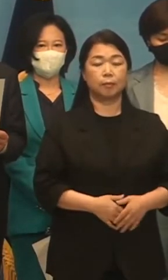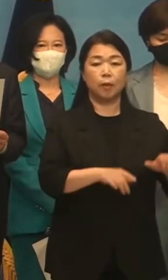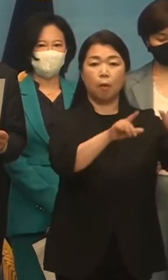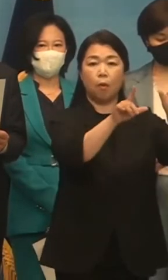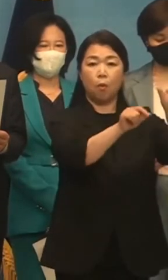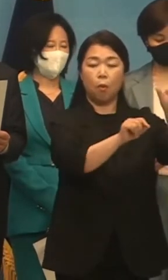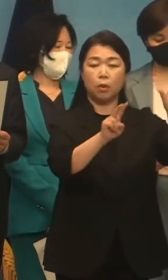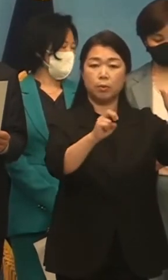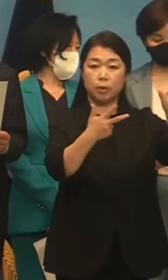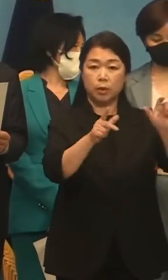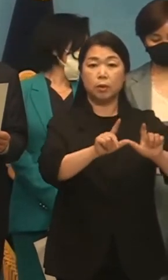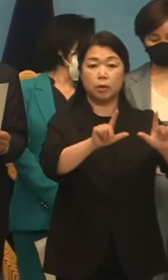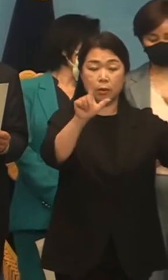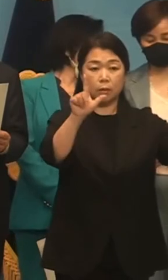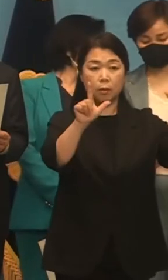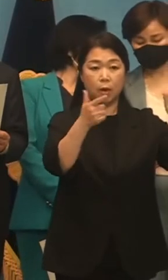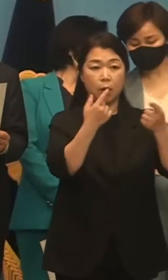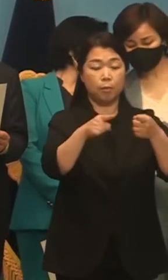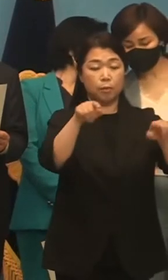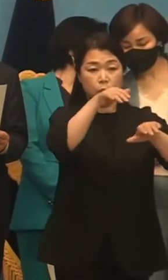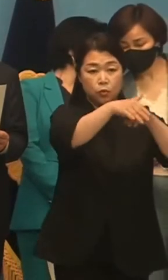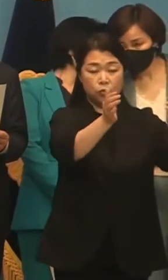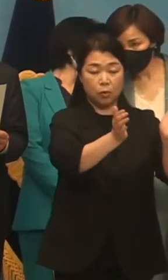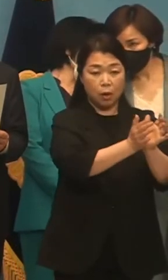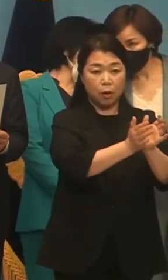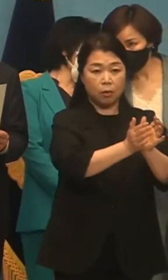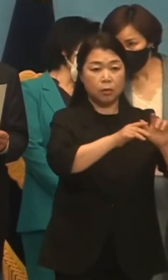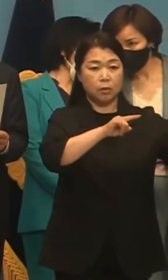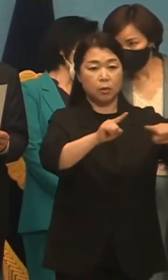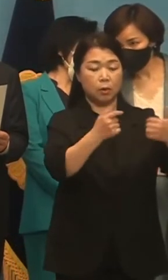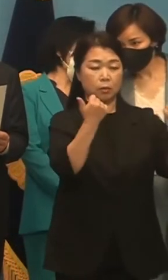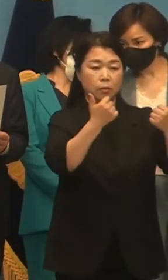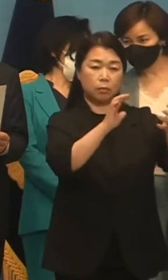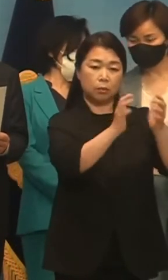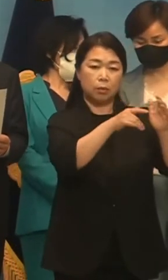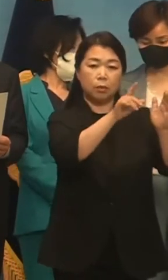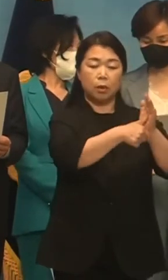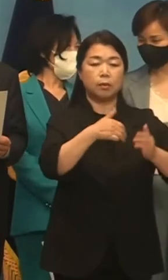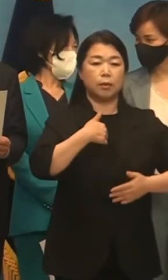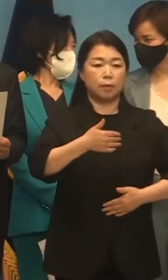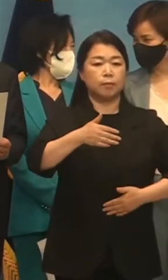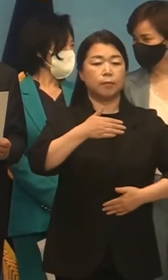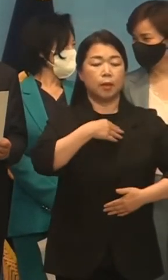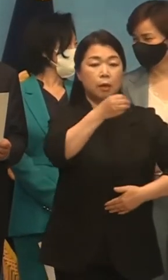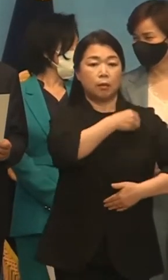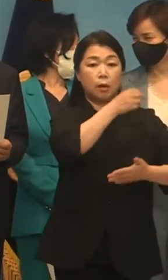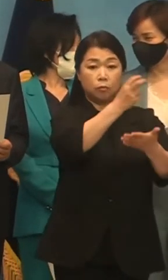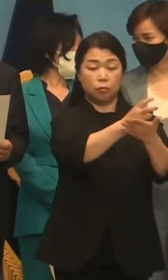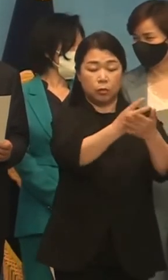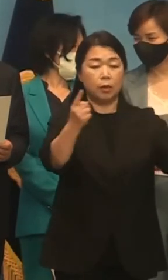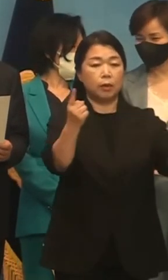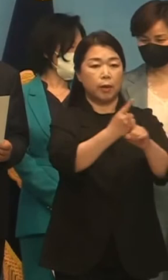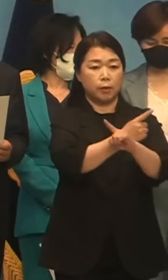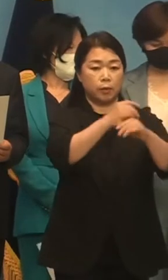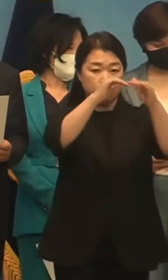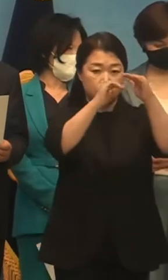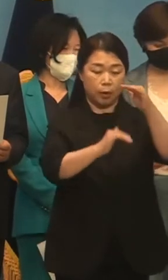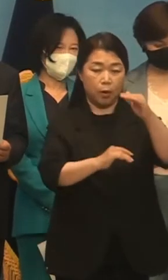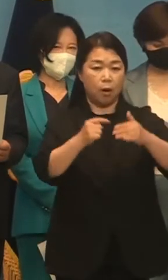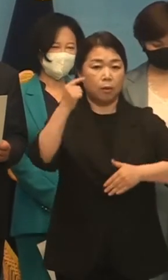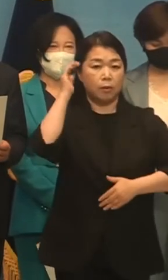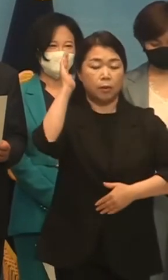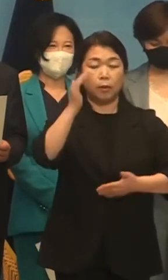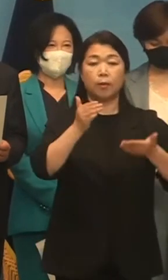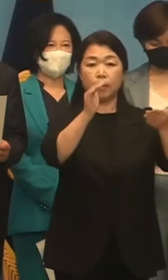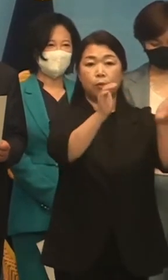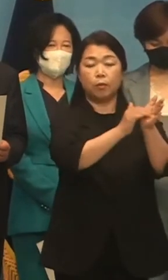5월 27일 더불어민주당 정책의총에서 제가 당규 개정안을